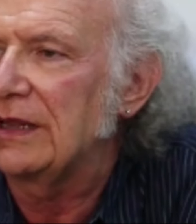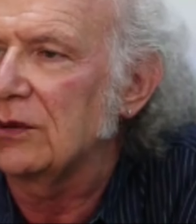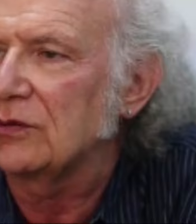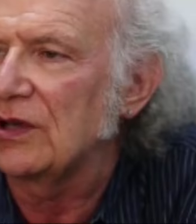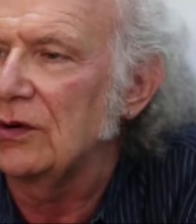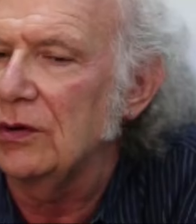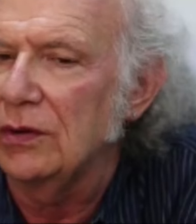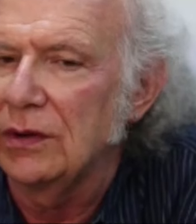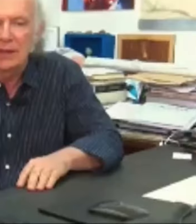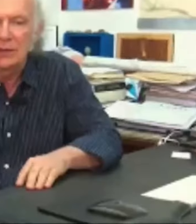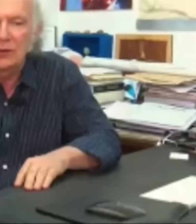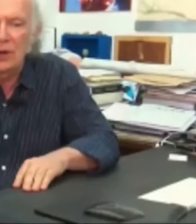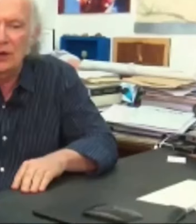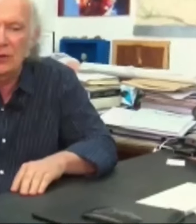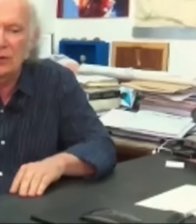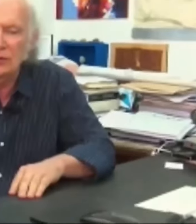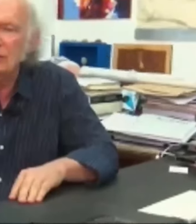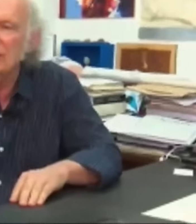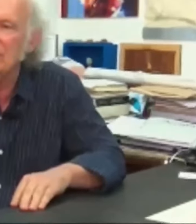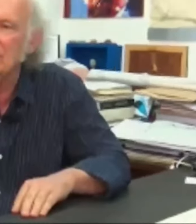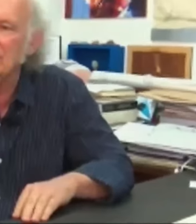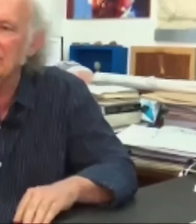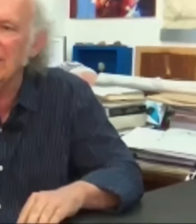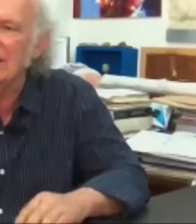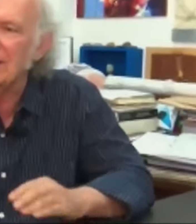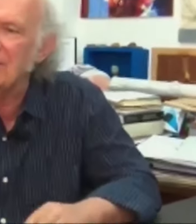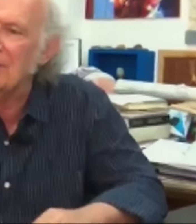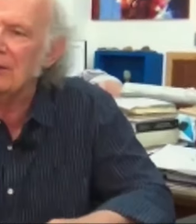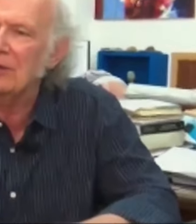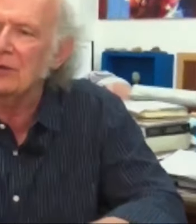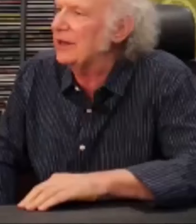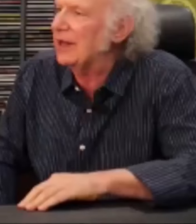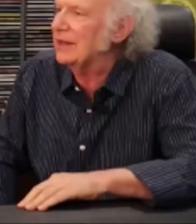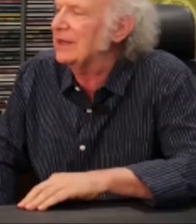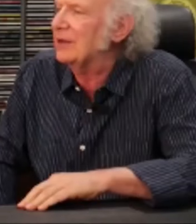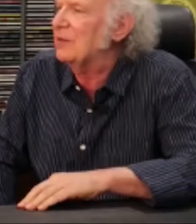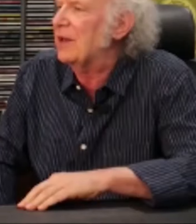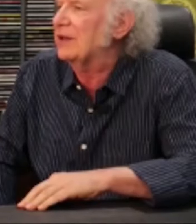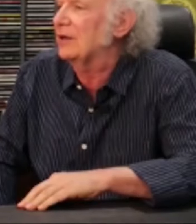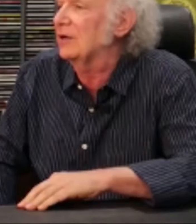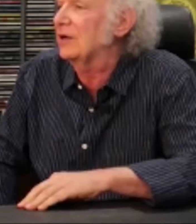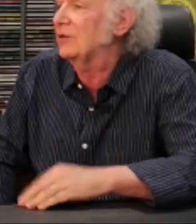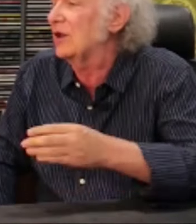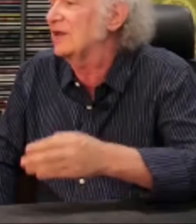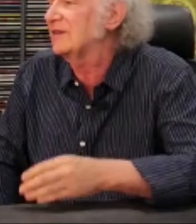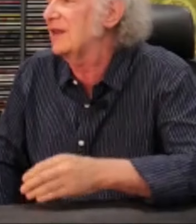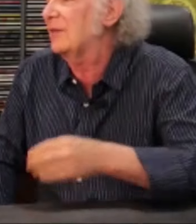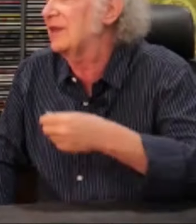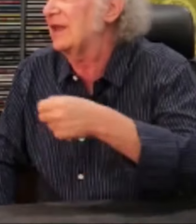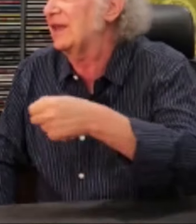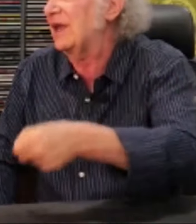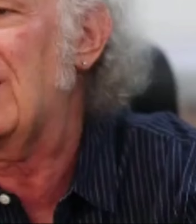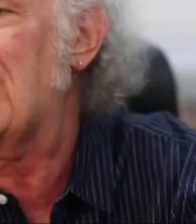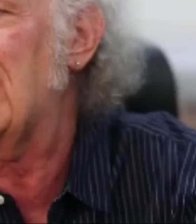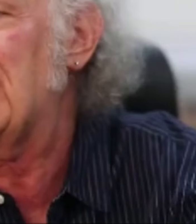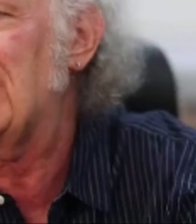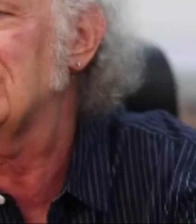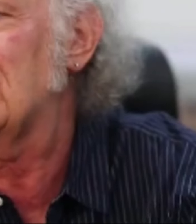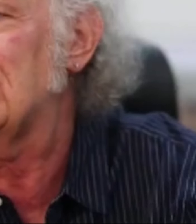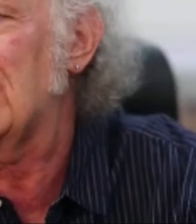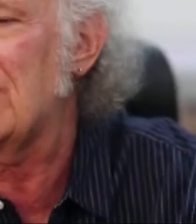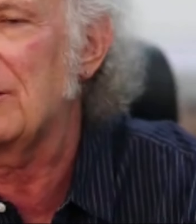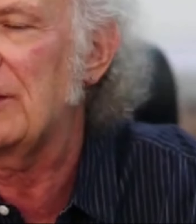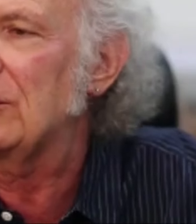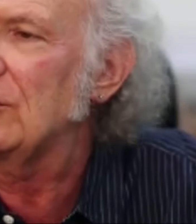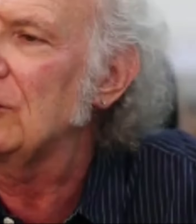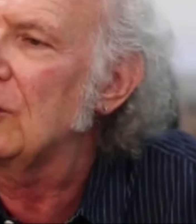siglo XX cruceño. Yo a los 8 años agarraba el periódico El Deber antes que mi padre lo lea. Yo a las 6 de la mañana llegaban a mi